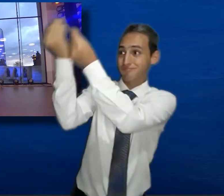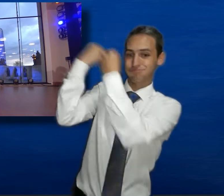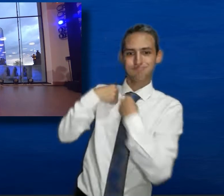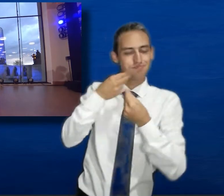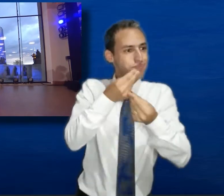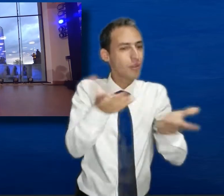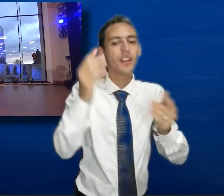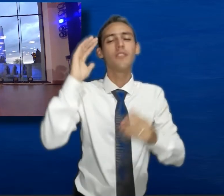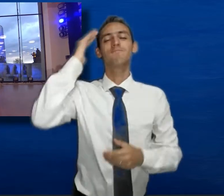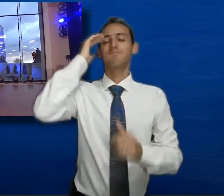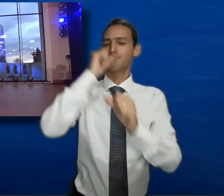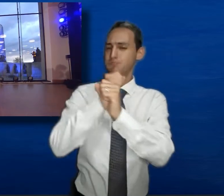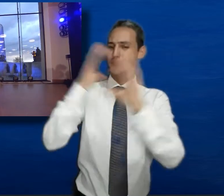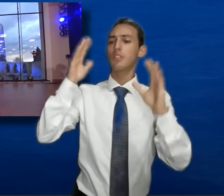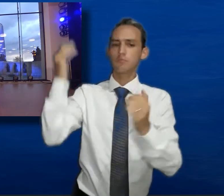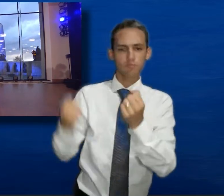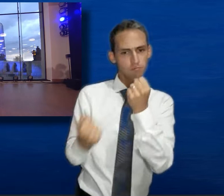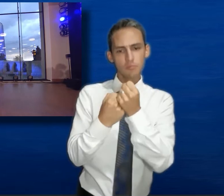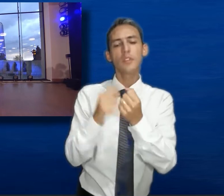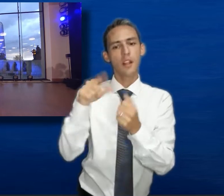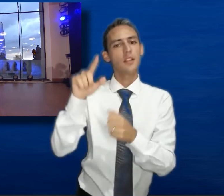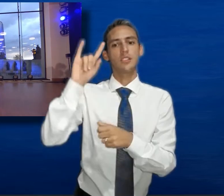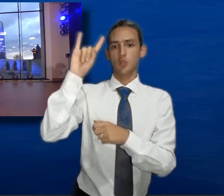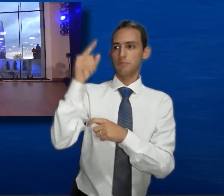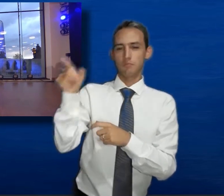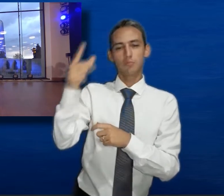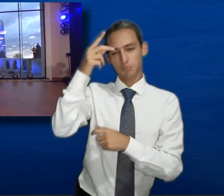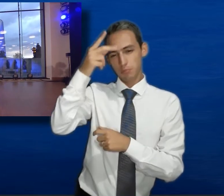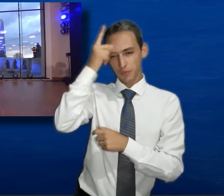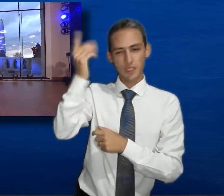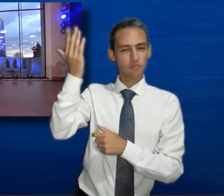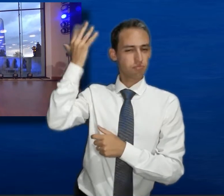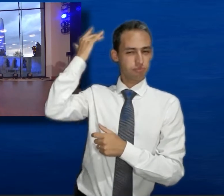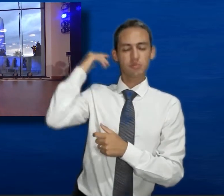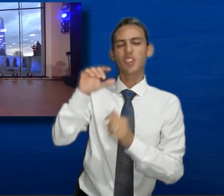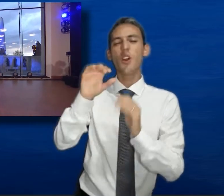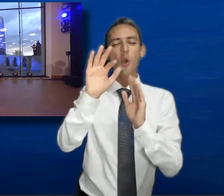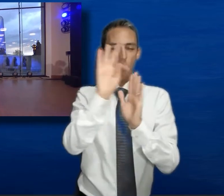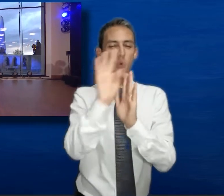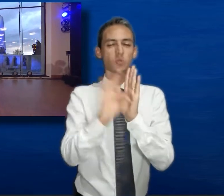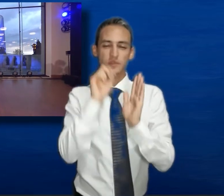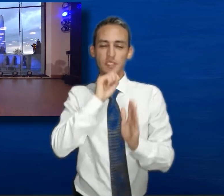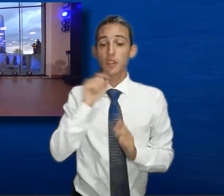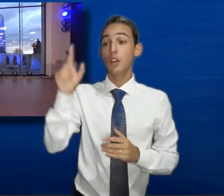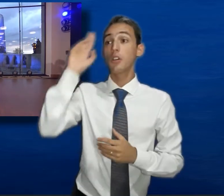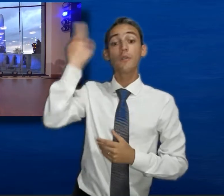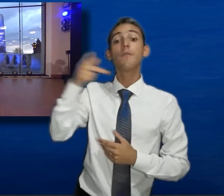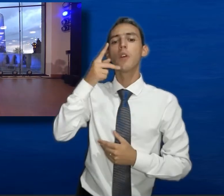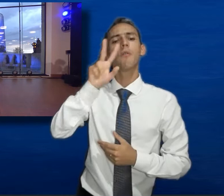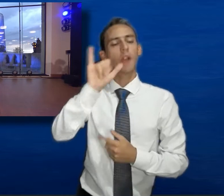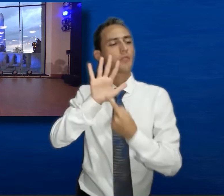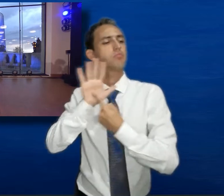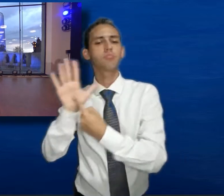visão celestial incompreensível, apoiada pela profecia de Isaías do Antigo Testamento, de que o